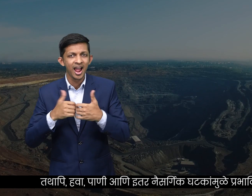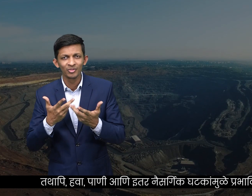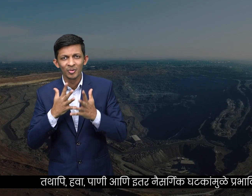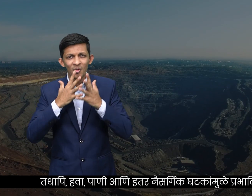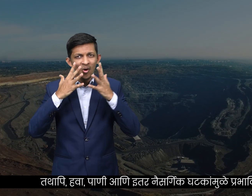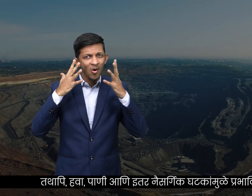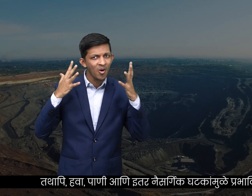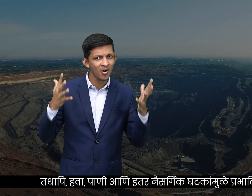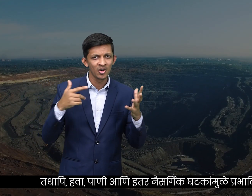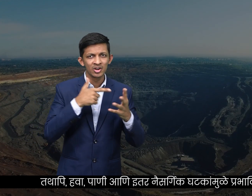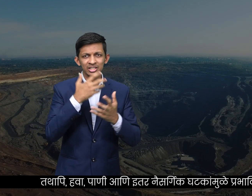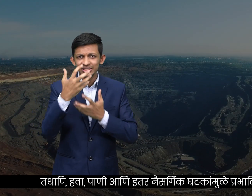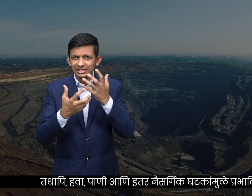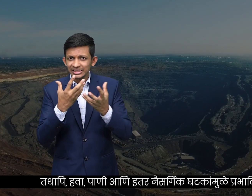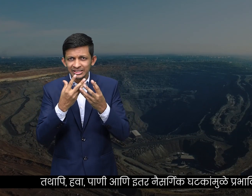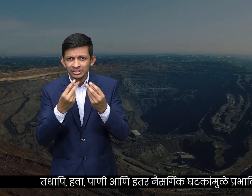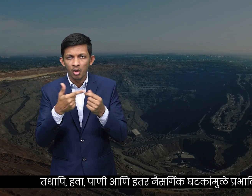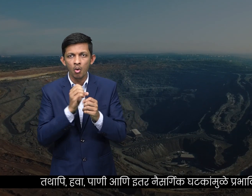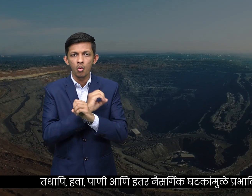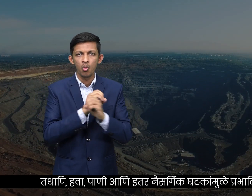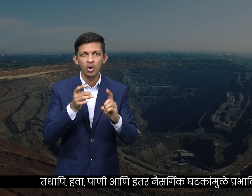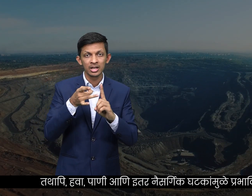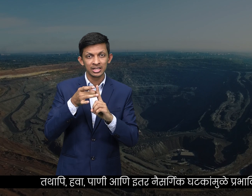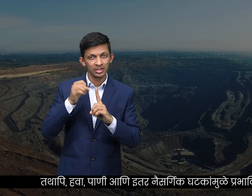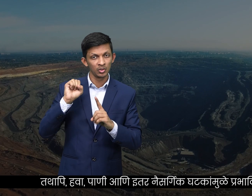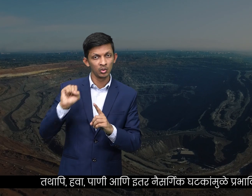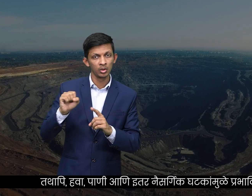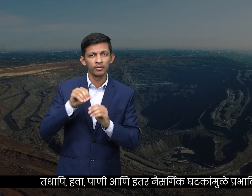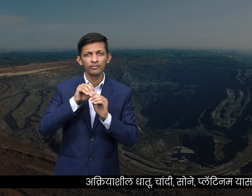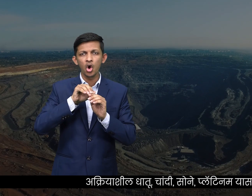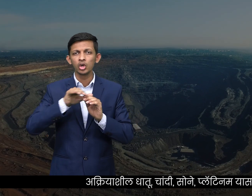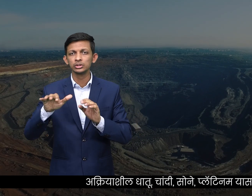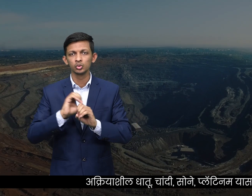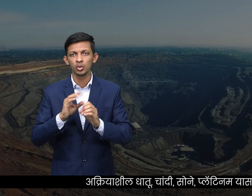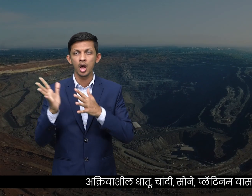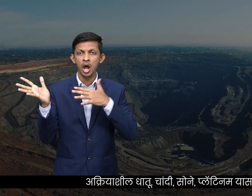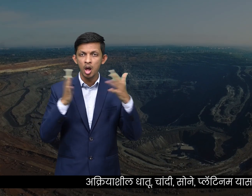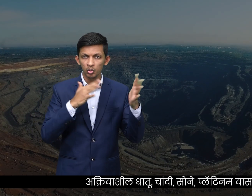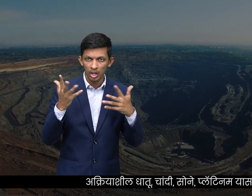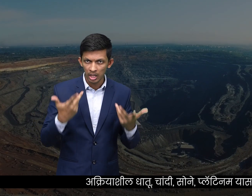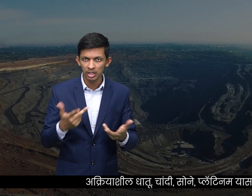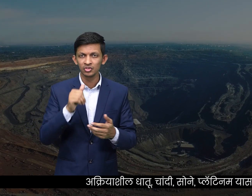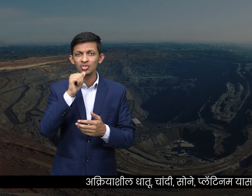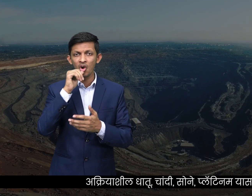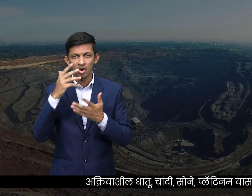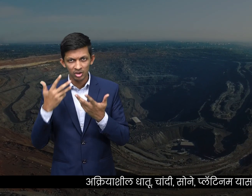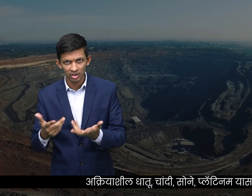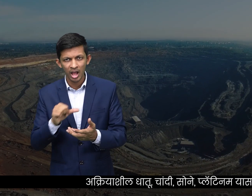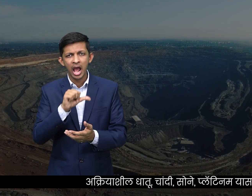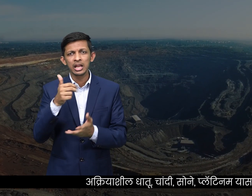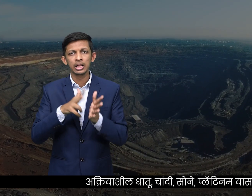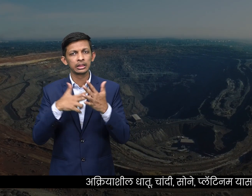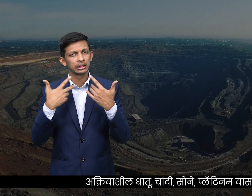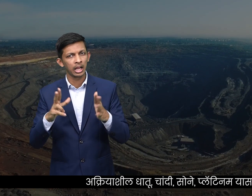तथापि हवा, पाणी आणि इतर नैसर्गिक घटकांमुळे प्रभावित नसलेले सर्वात अक्रियाशील धातू चांदी, सोने,